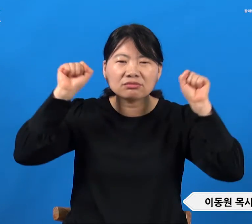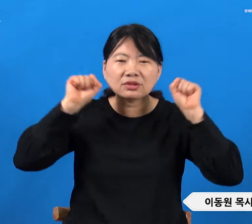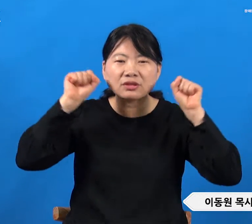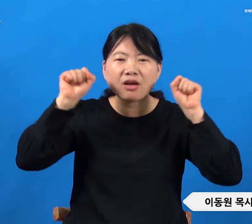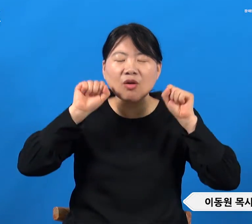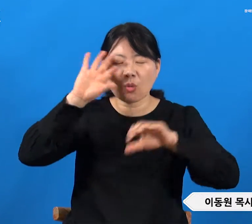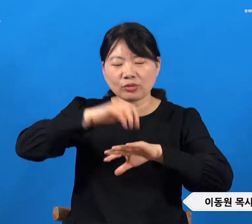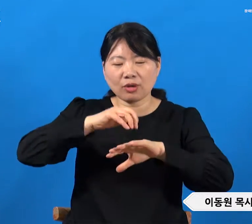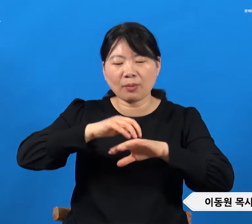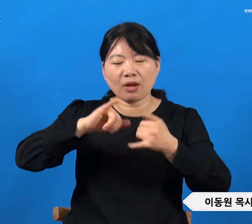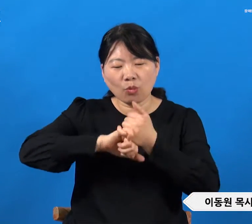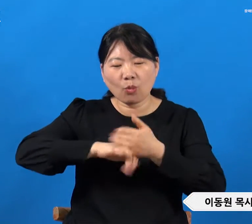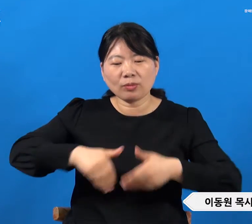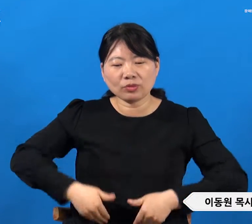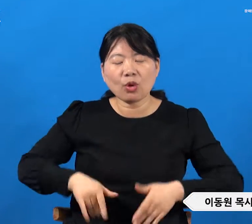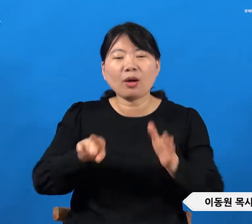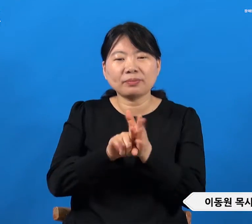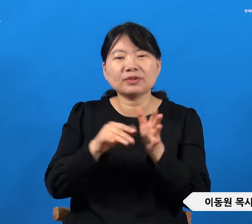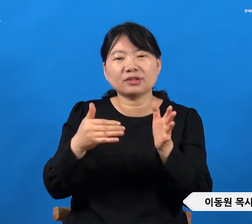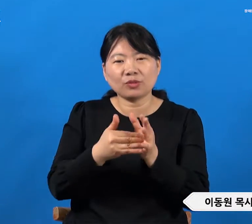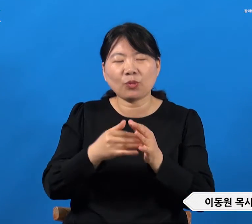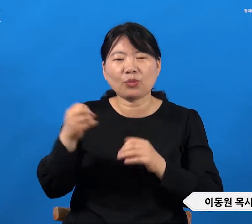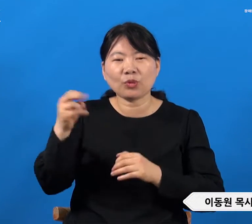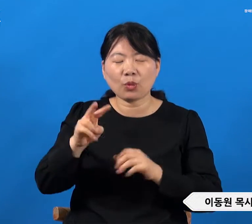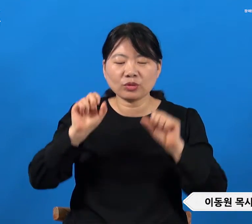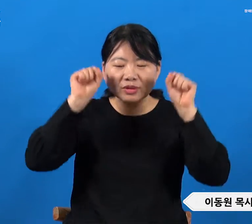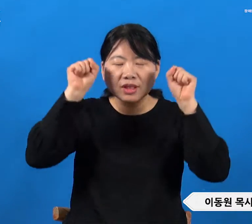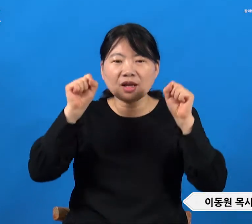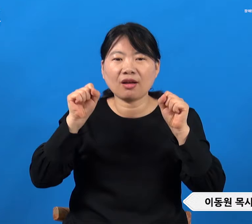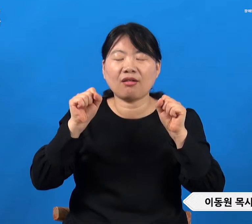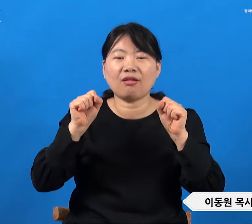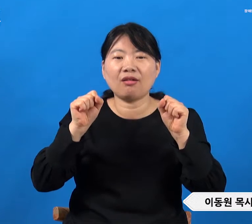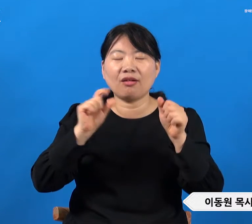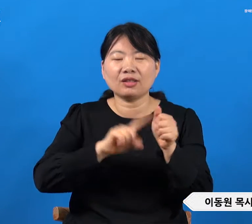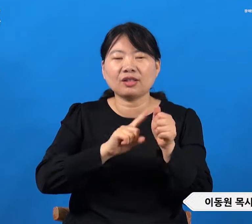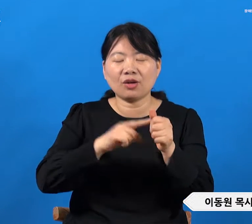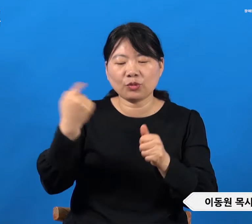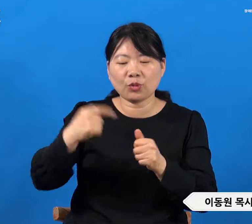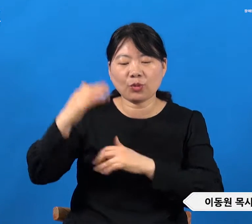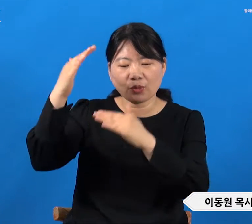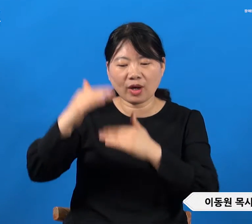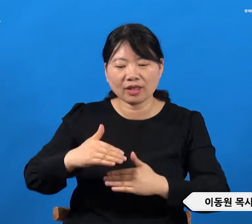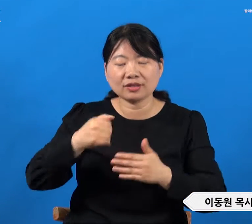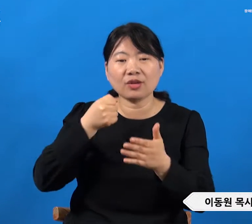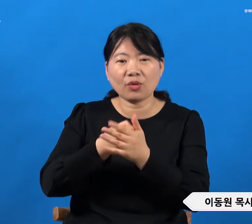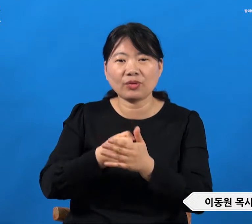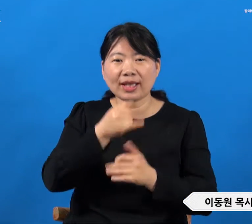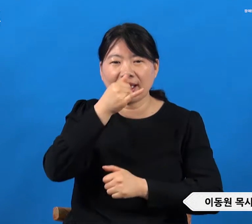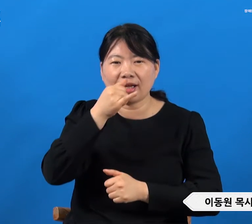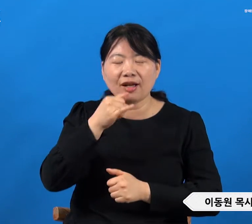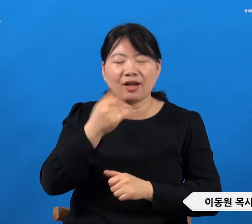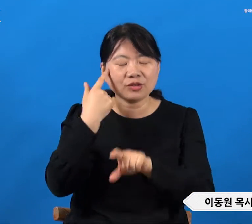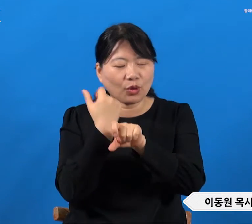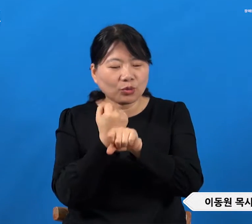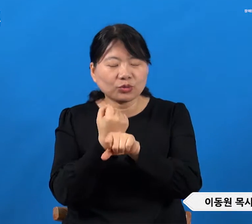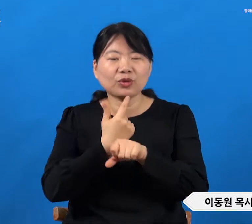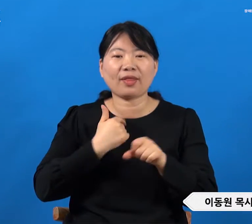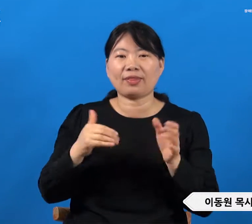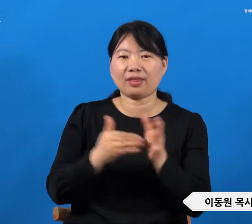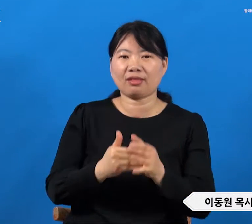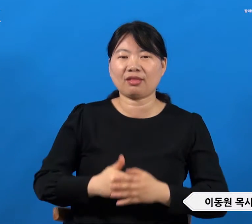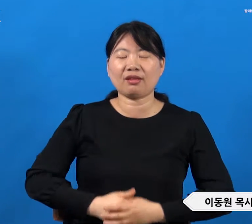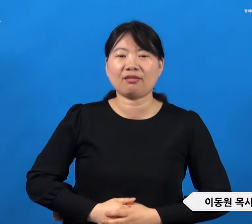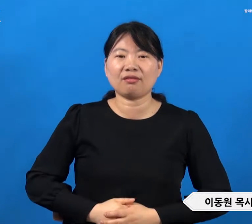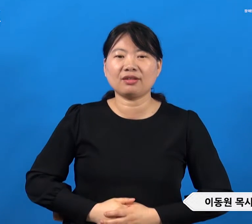체육의 연마가 꼭 필요하다고 믿었고 체육을 일종의 교육 과정으로 했던 것을 연구한 바가